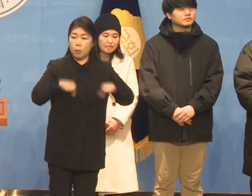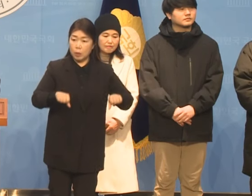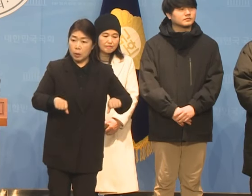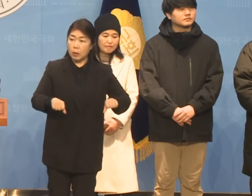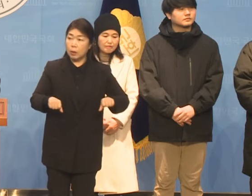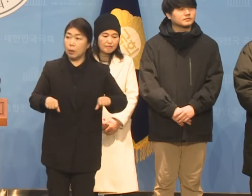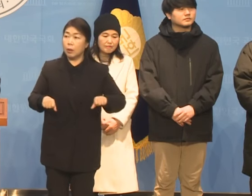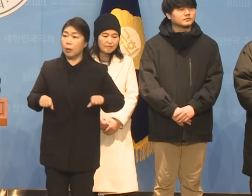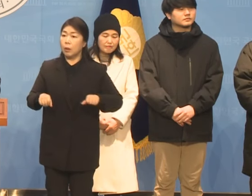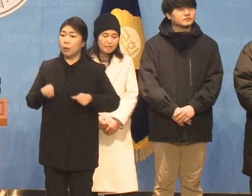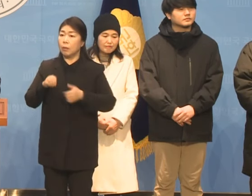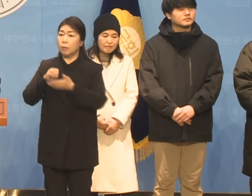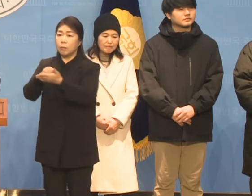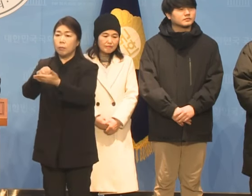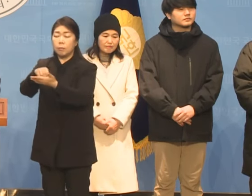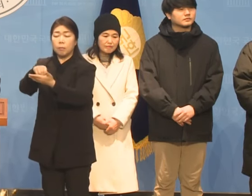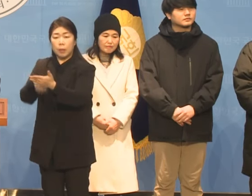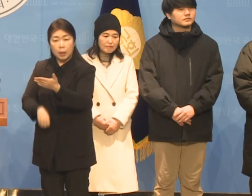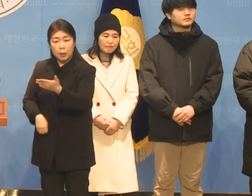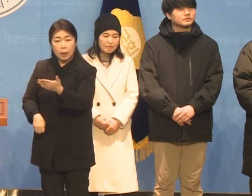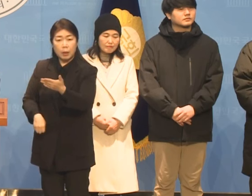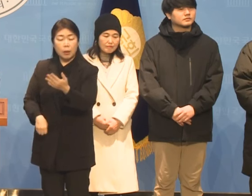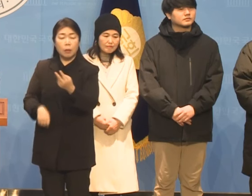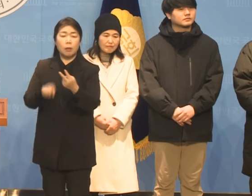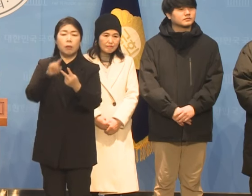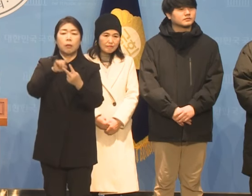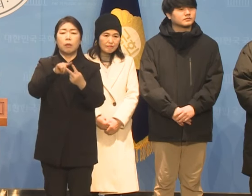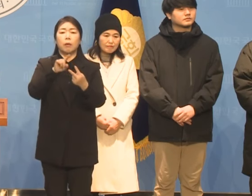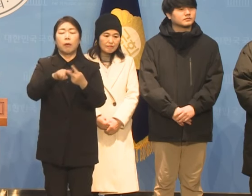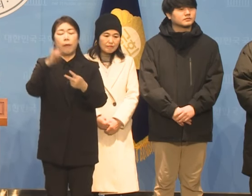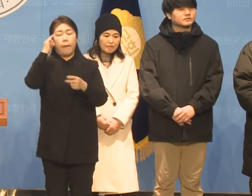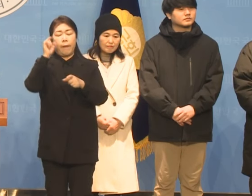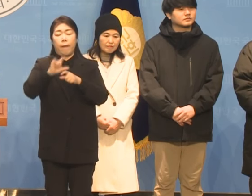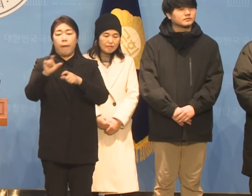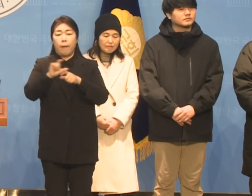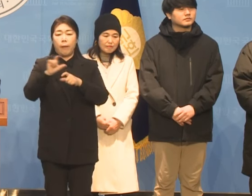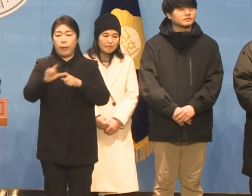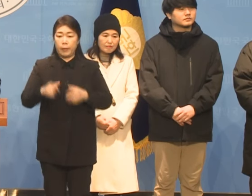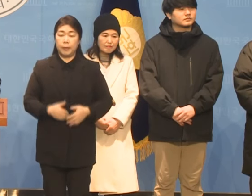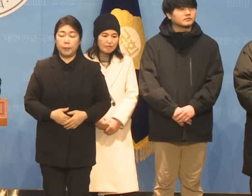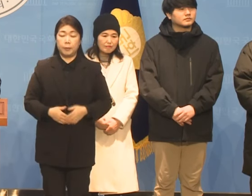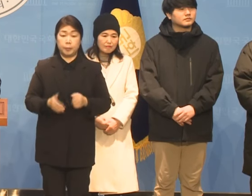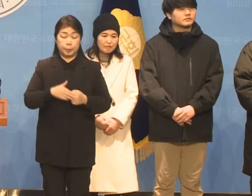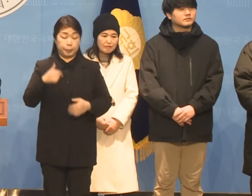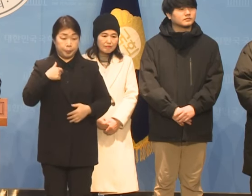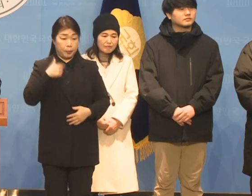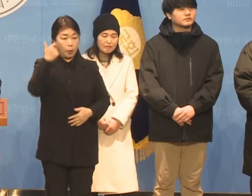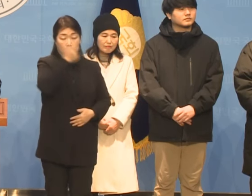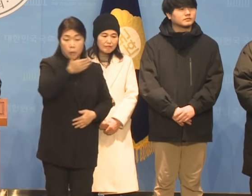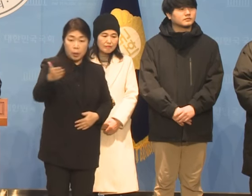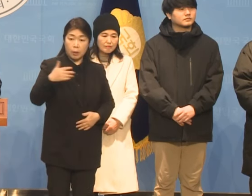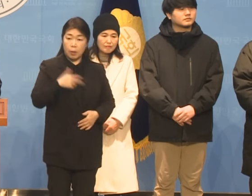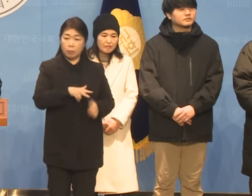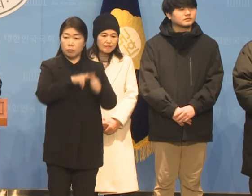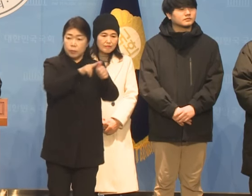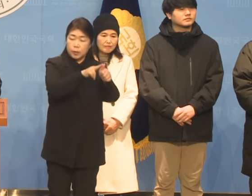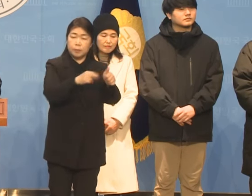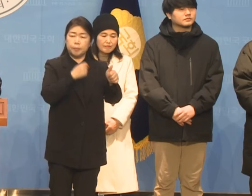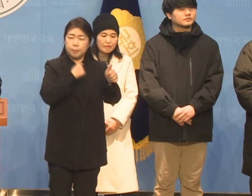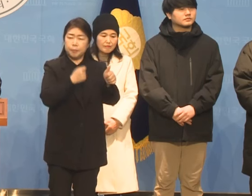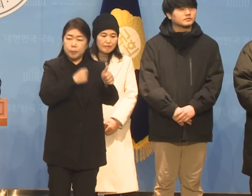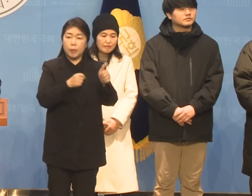했습니다. 널리 당원과 지지자들의 의견을 물었습니다. 저의 출마를 염원해오고